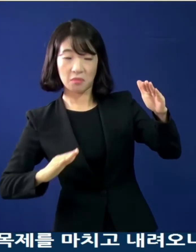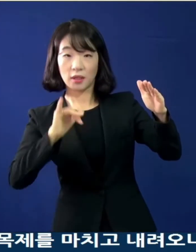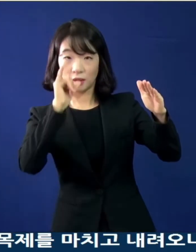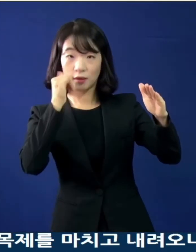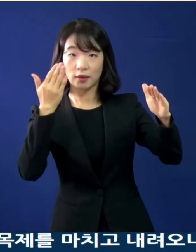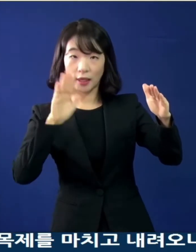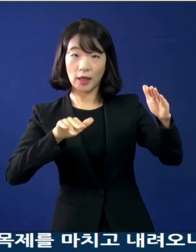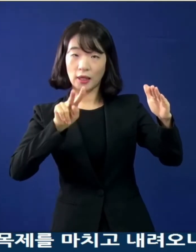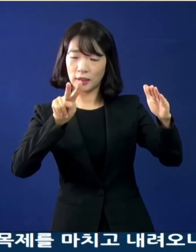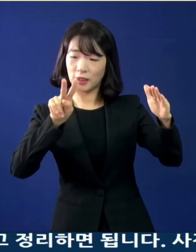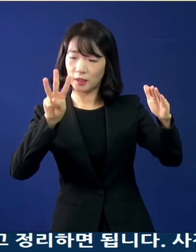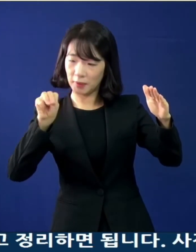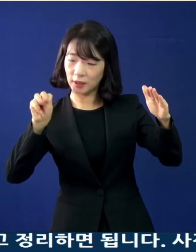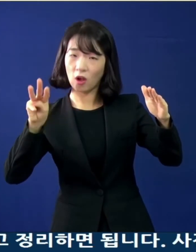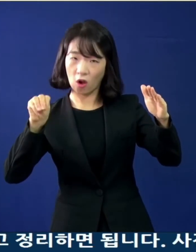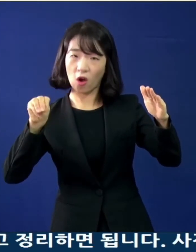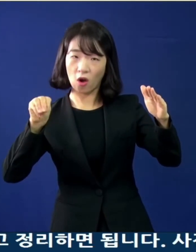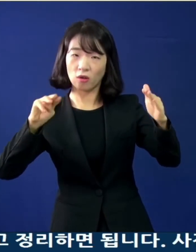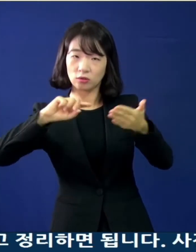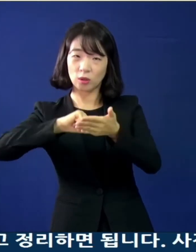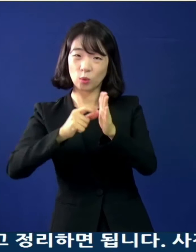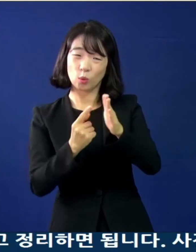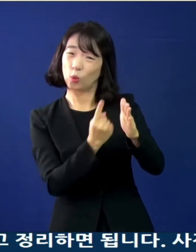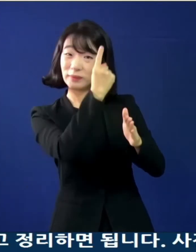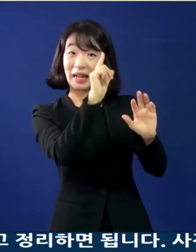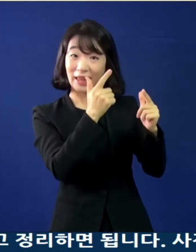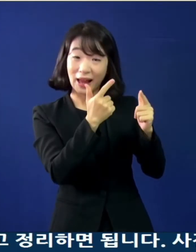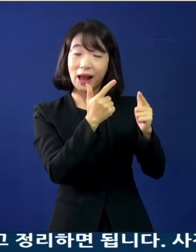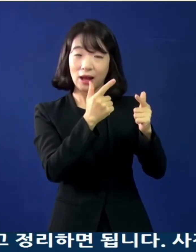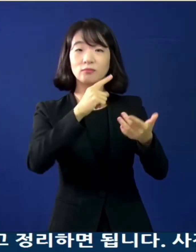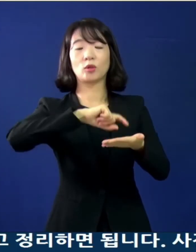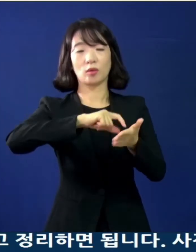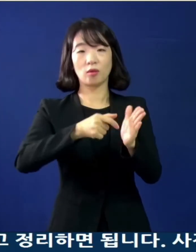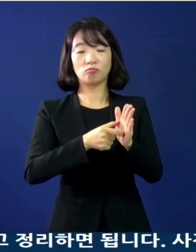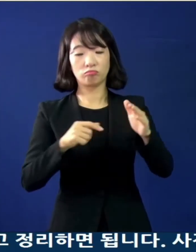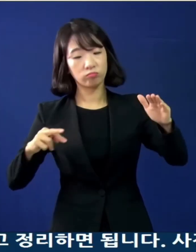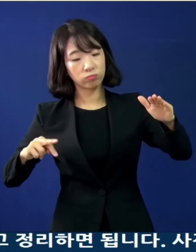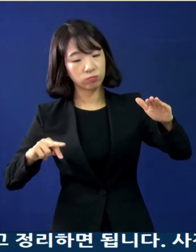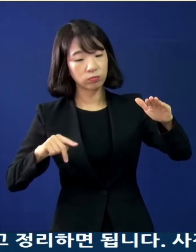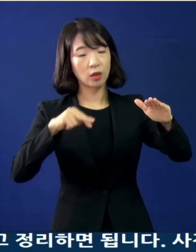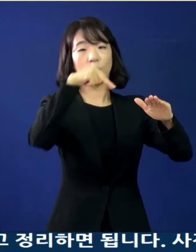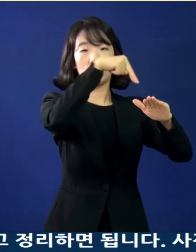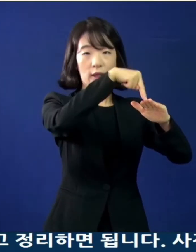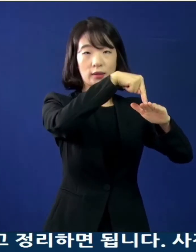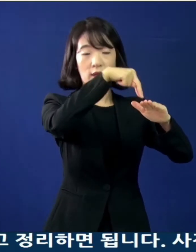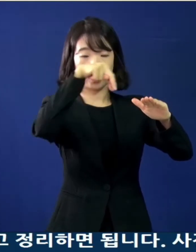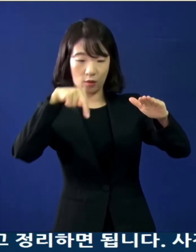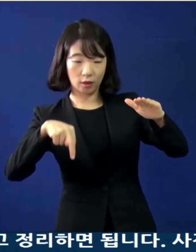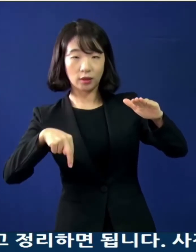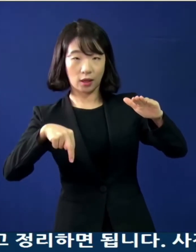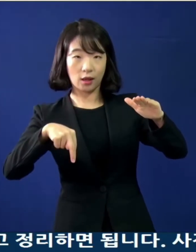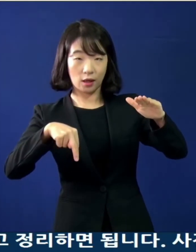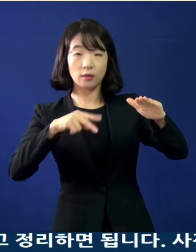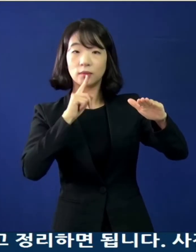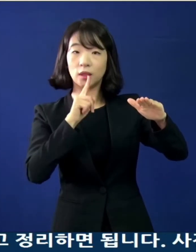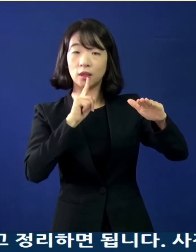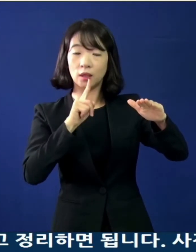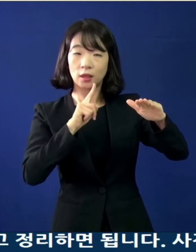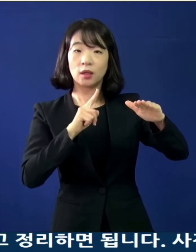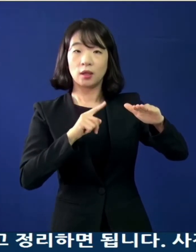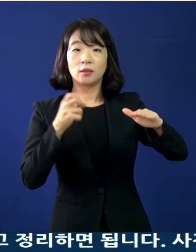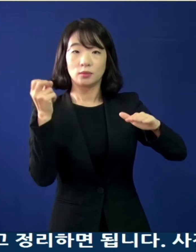2m 좀 더 되는 그렇게 높은 곳은 아닌데 그래도 거기에 올라갔다 내려온 곳으로 설명하고요.